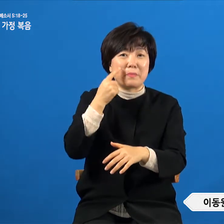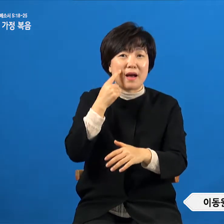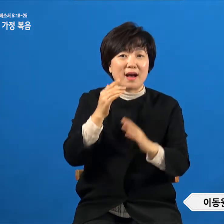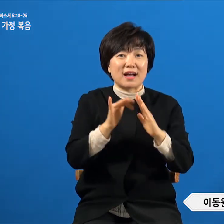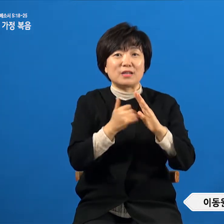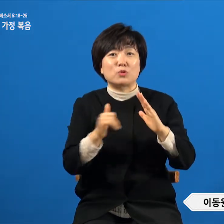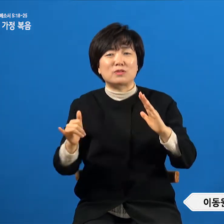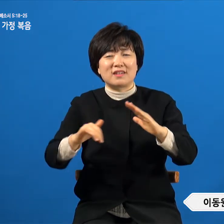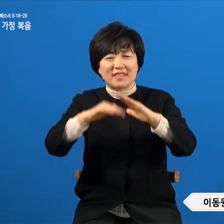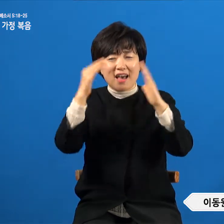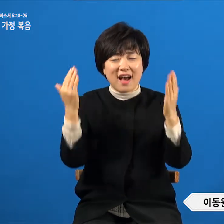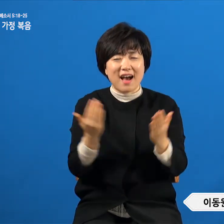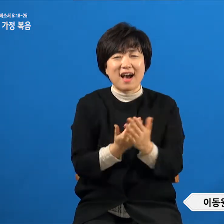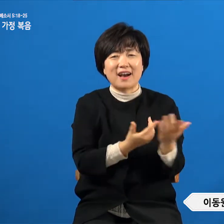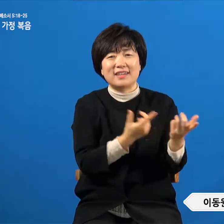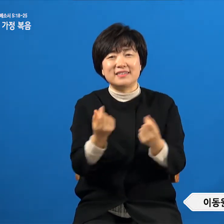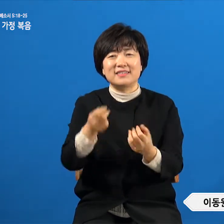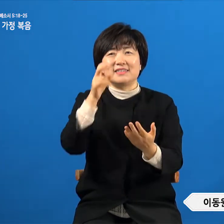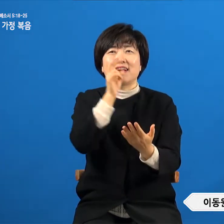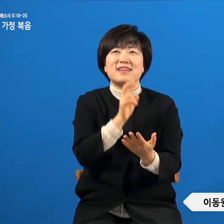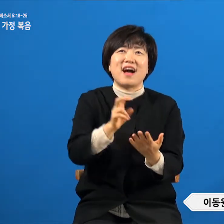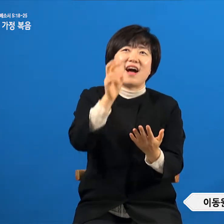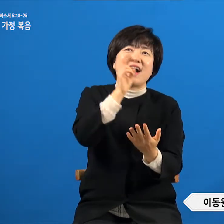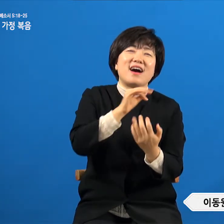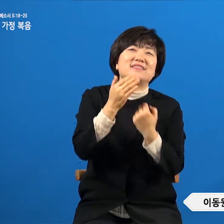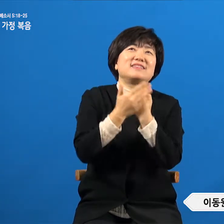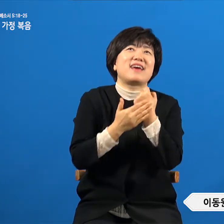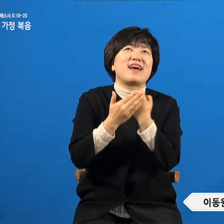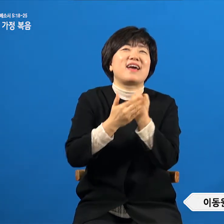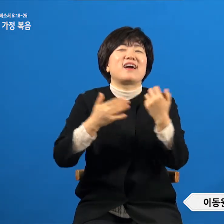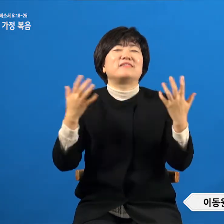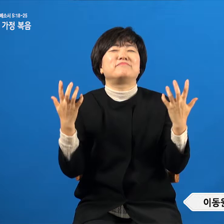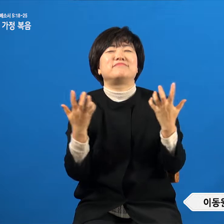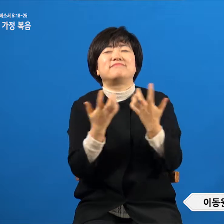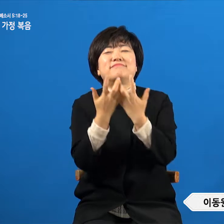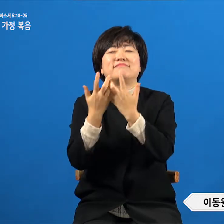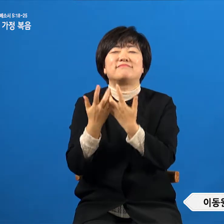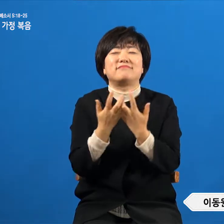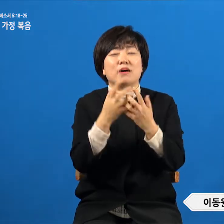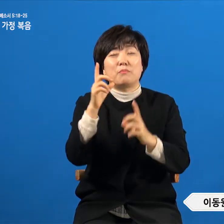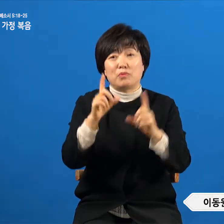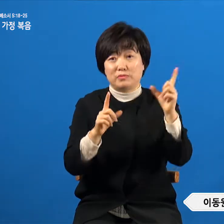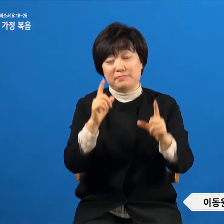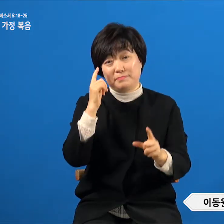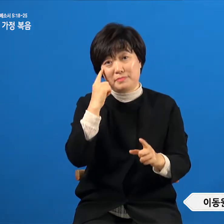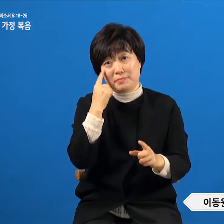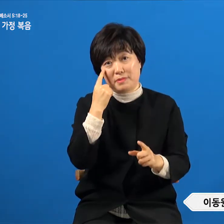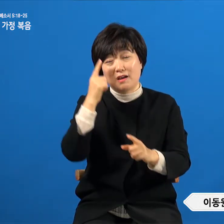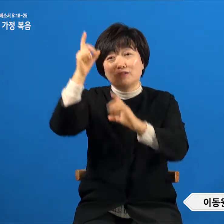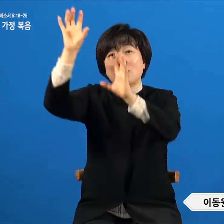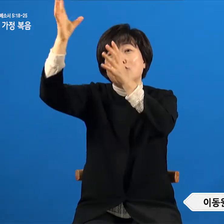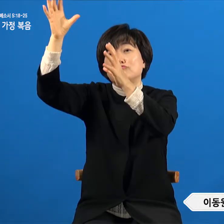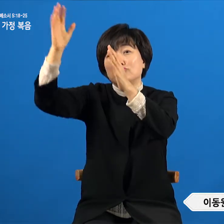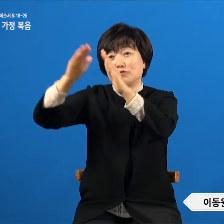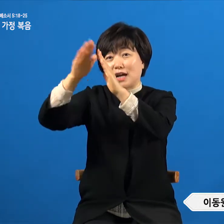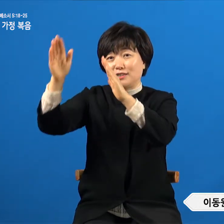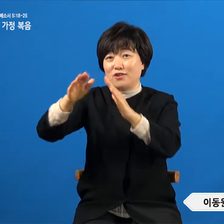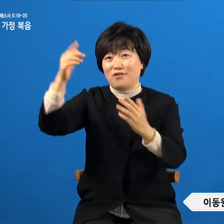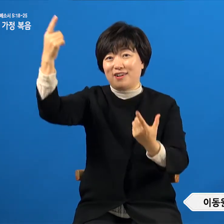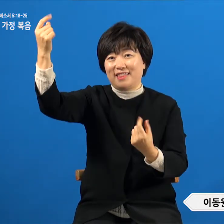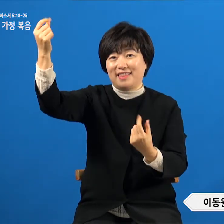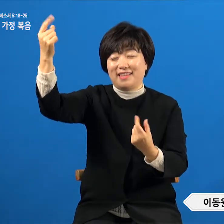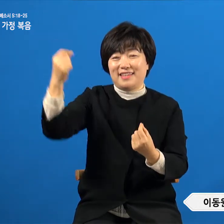온 식구들이 함께 찬양을 하며 그런 은혜에 잠기는 모습을 상상해 보십시오. 이것이 바로 천국 가정의